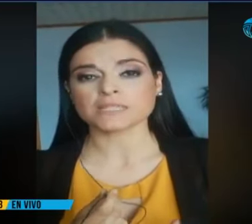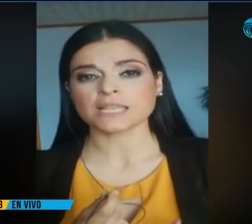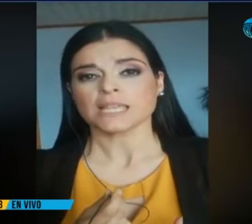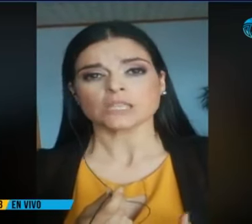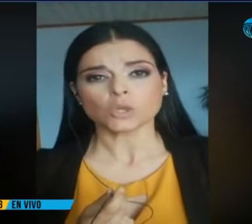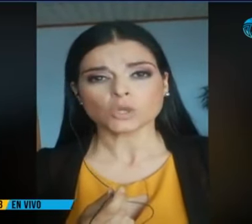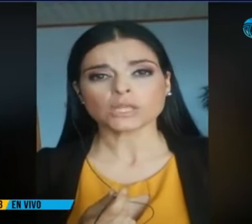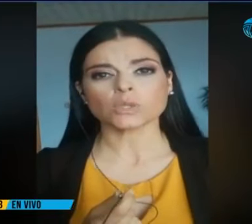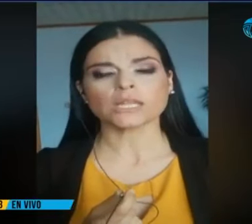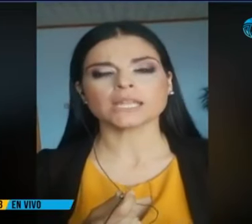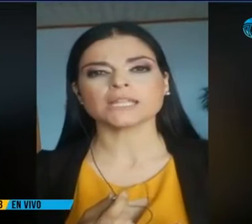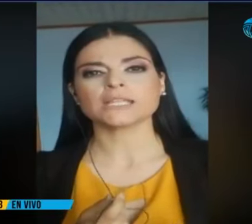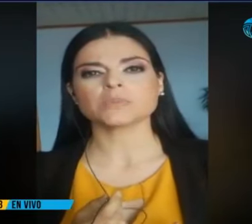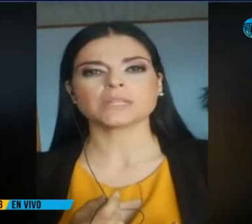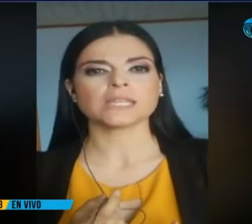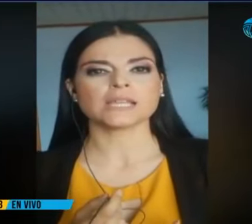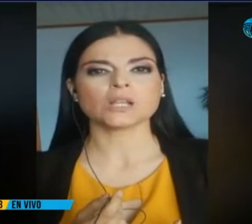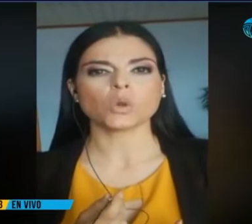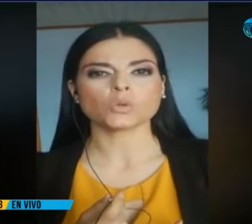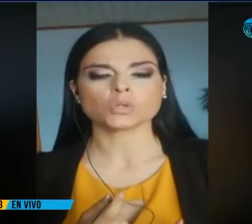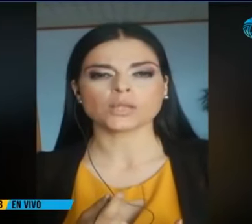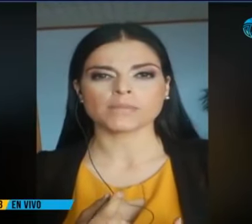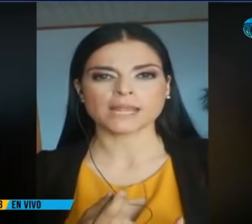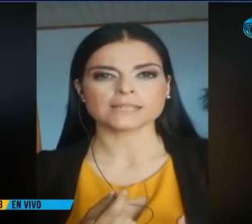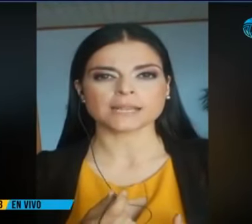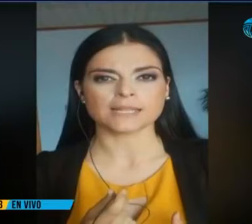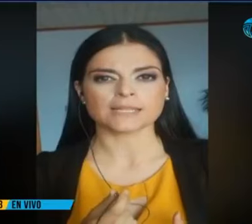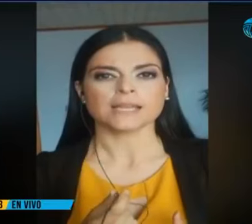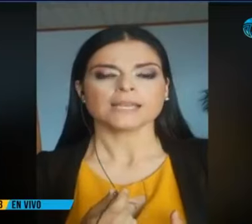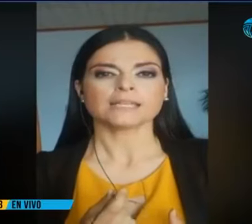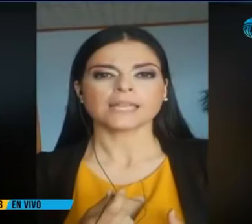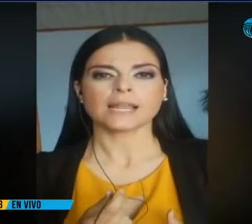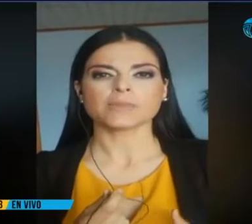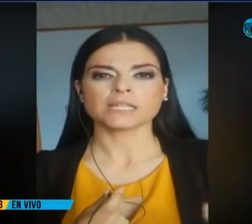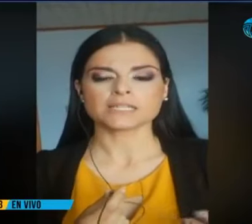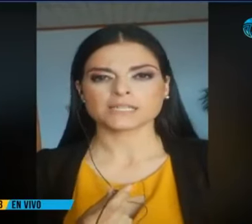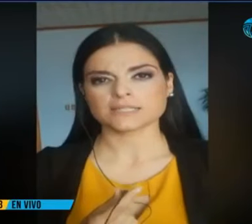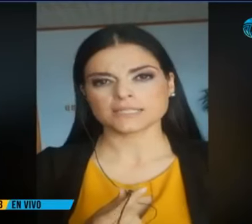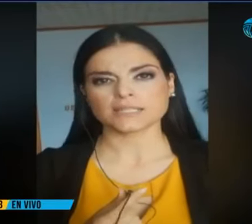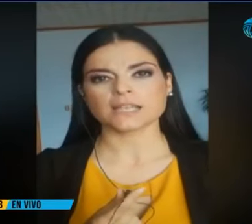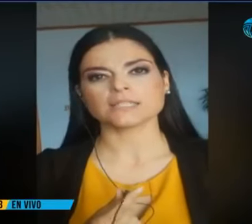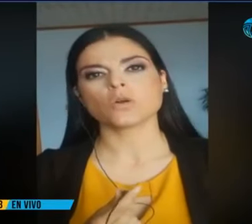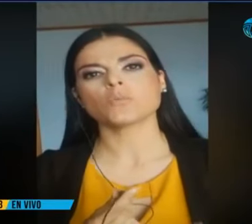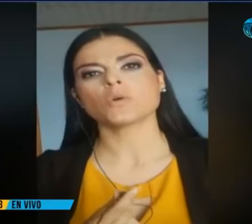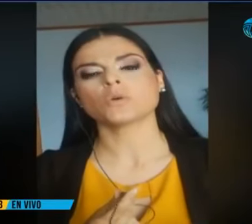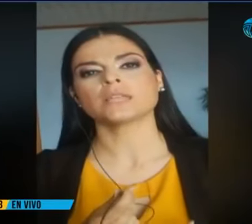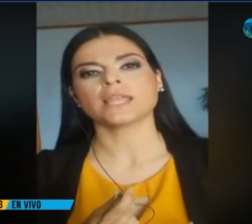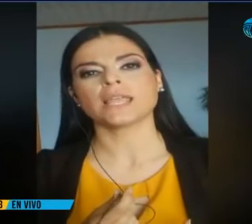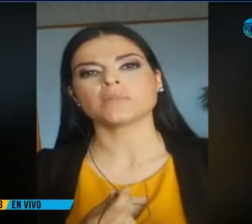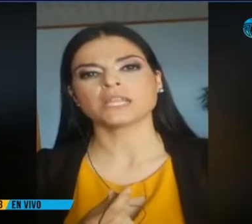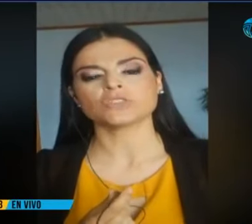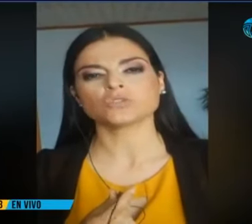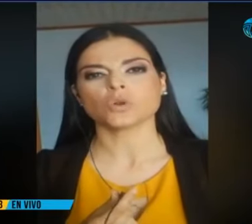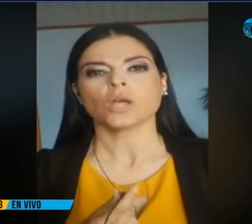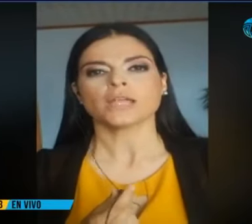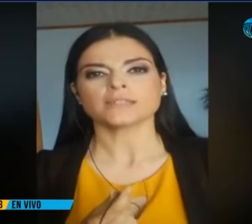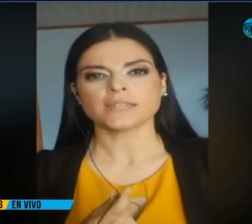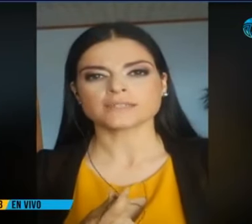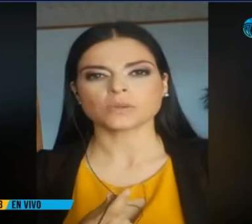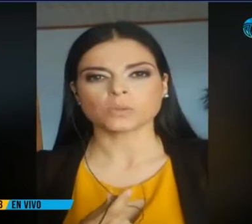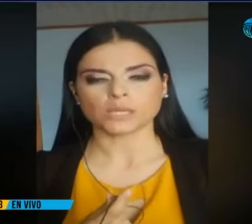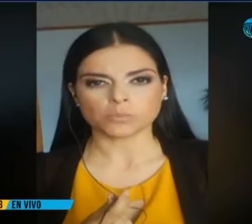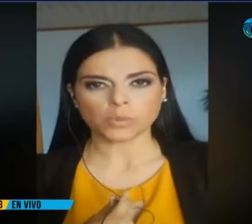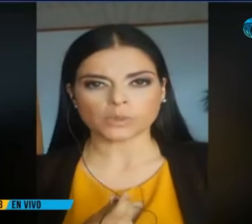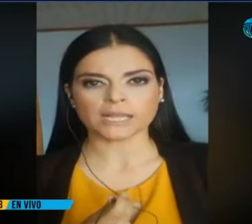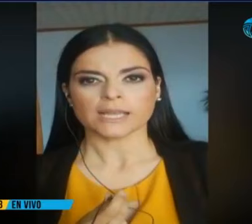del APSE, donde los dirigentes pedían incluso también la salida de la ministra de Hacienda, así como del ministro